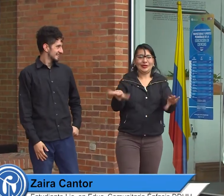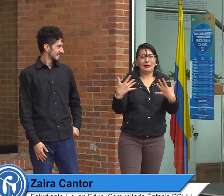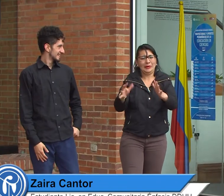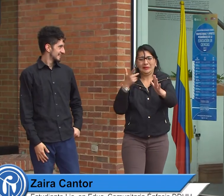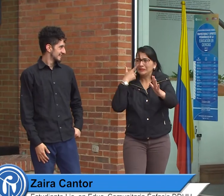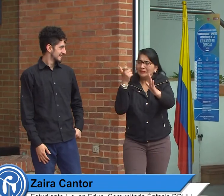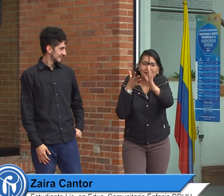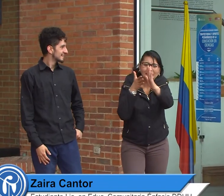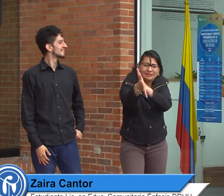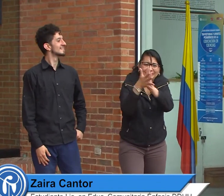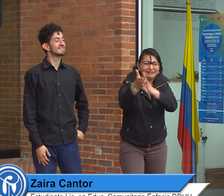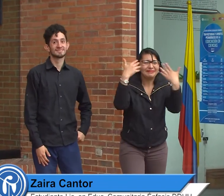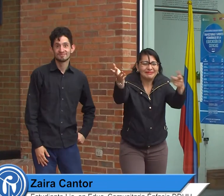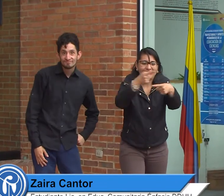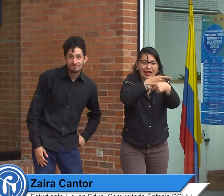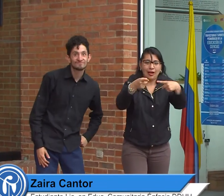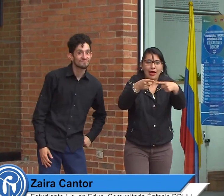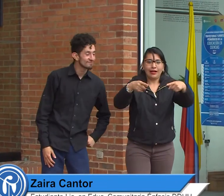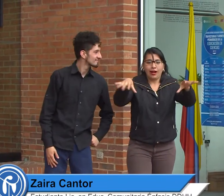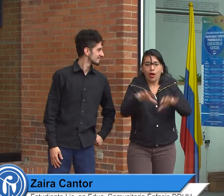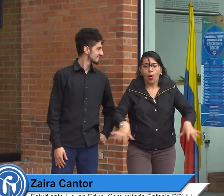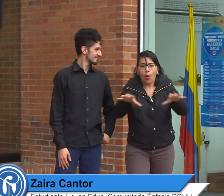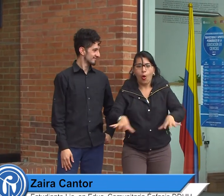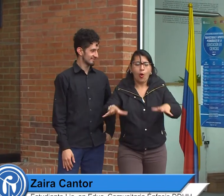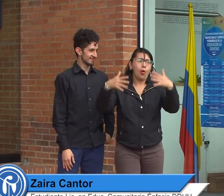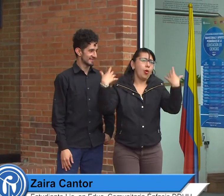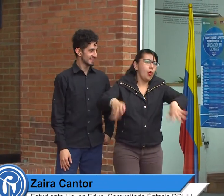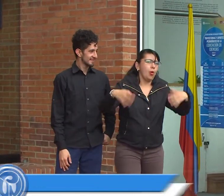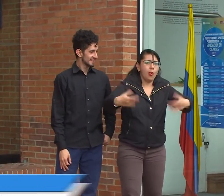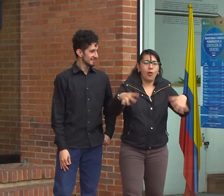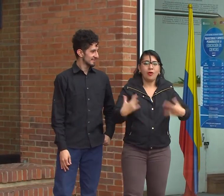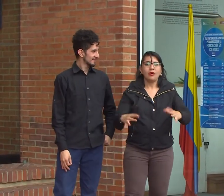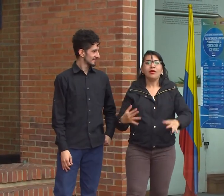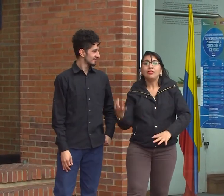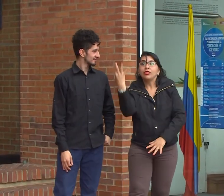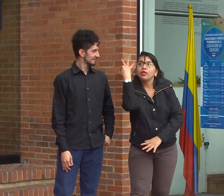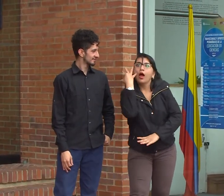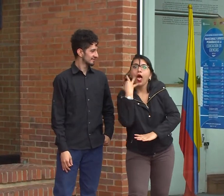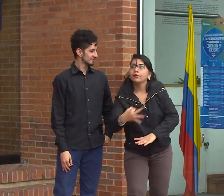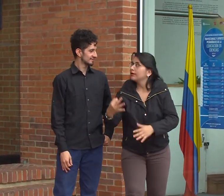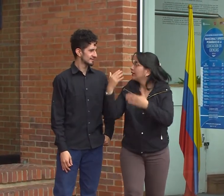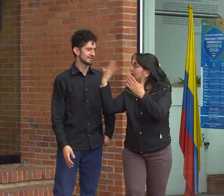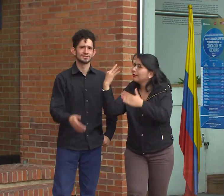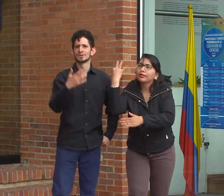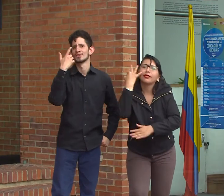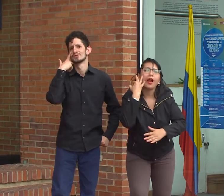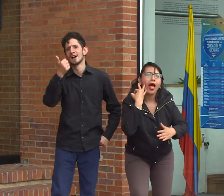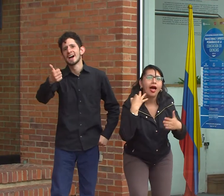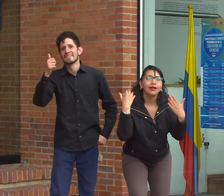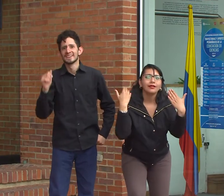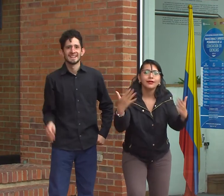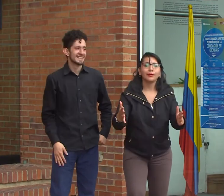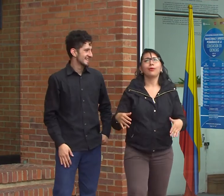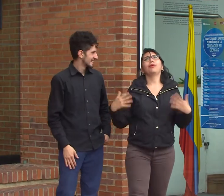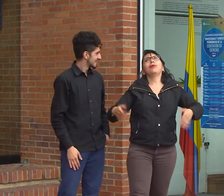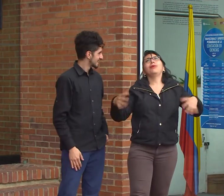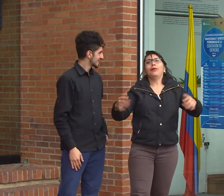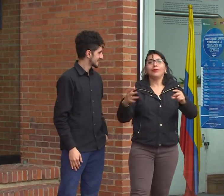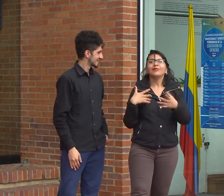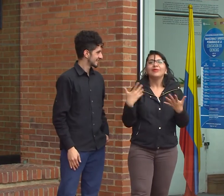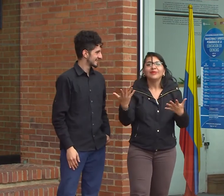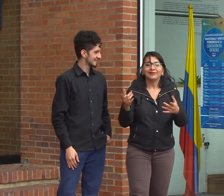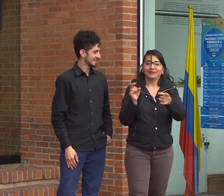sí, la celebración va a estar muy impresionante. Son 3 días de actividades. ¡3 días! ¡Uy, súper